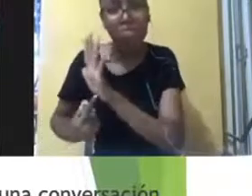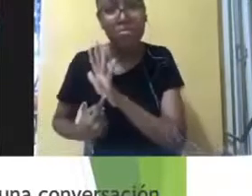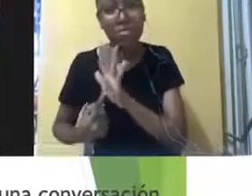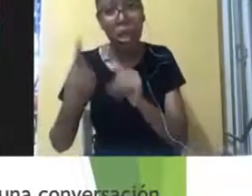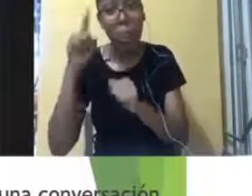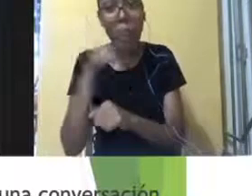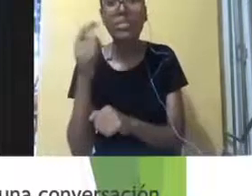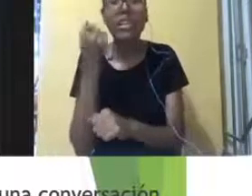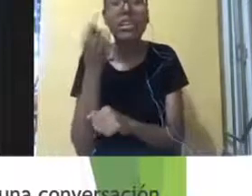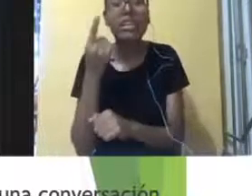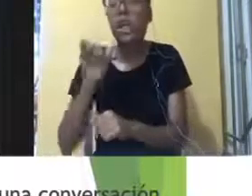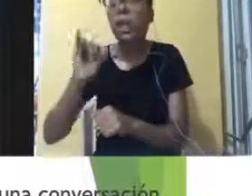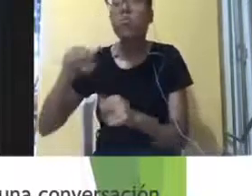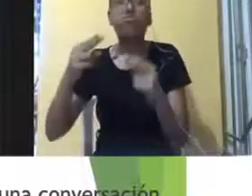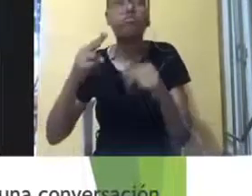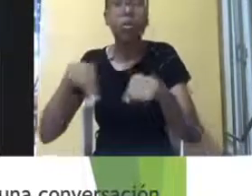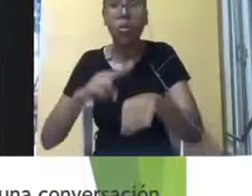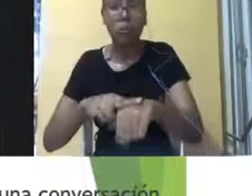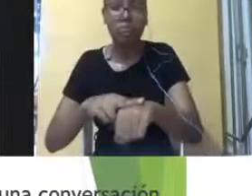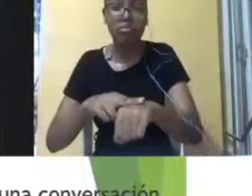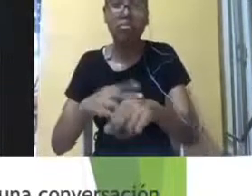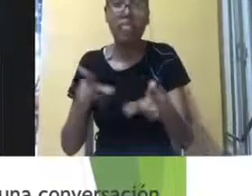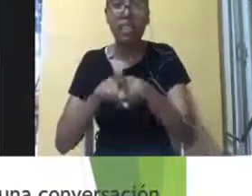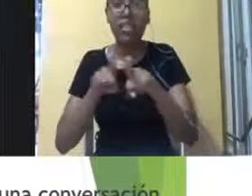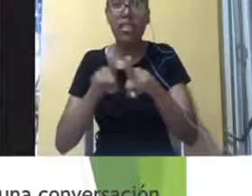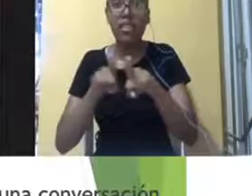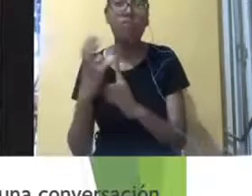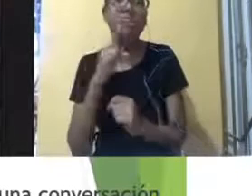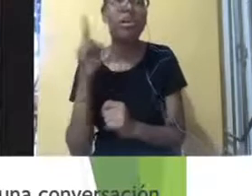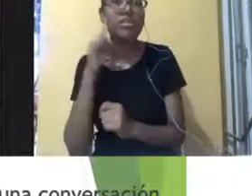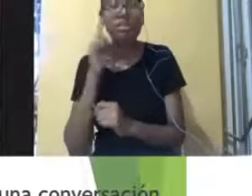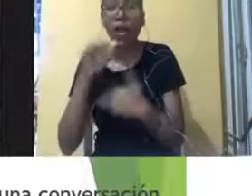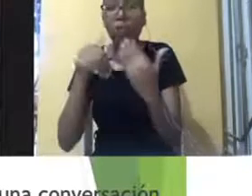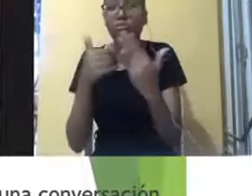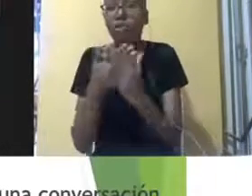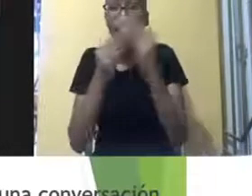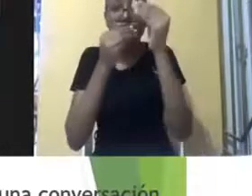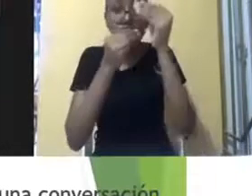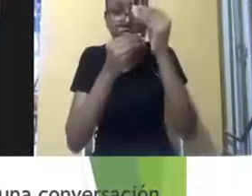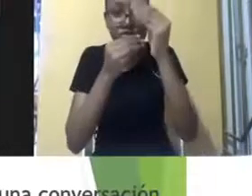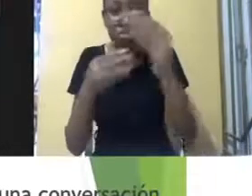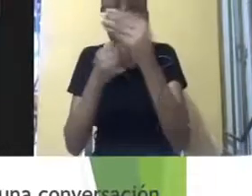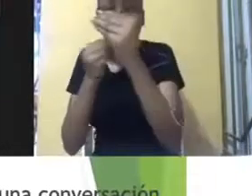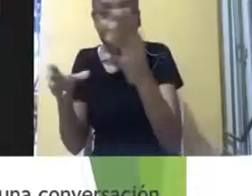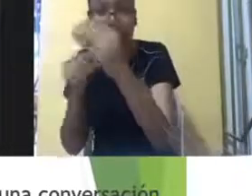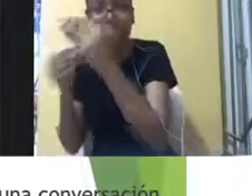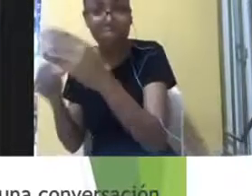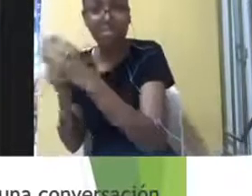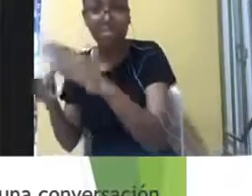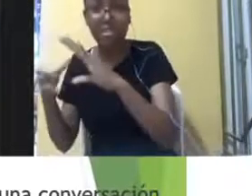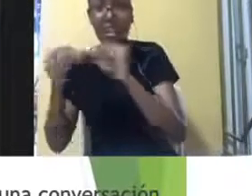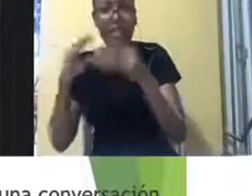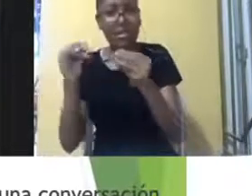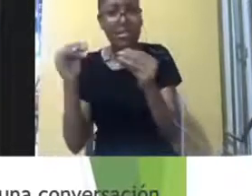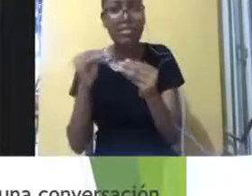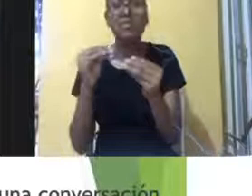dentro de ellos. Se mantienen informadas entre ellos de país a país, se cuentan las historias, se cuentan los